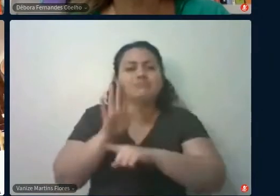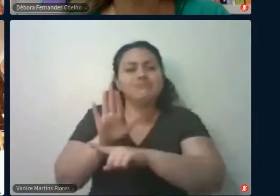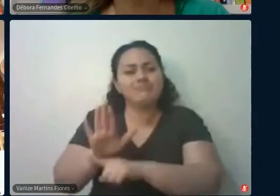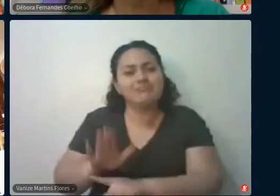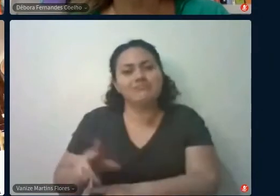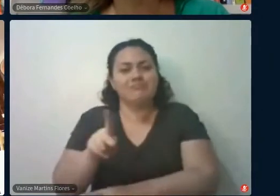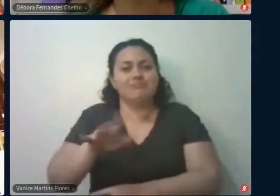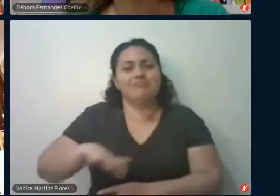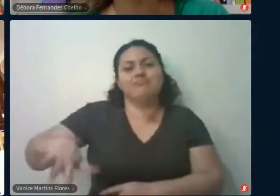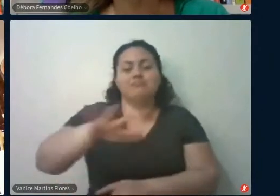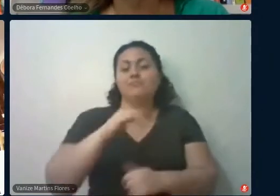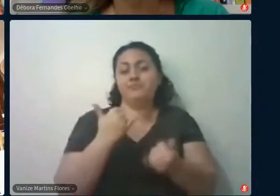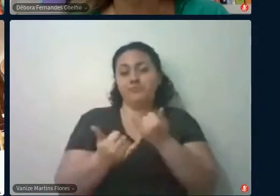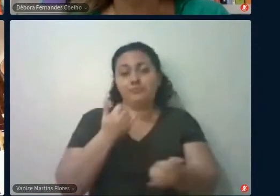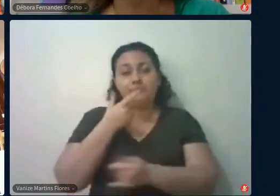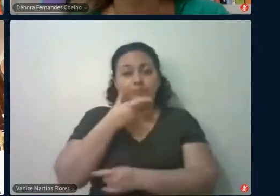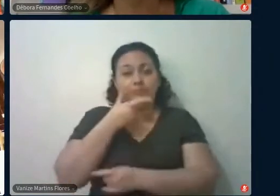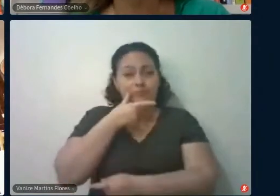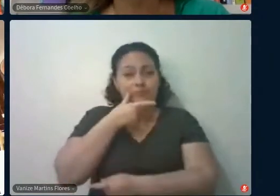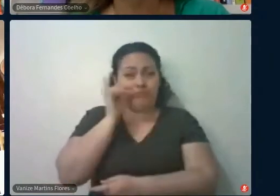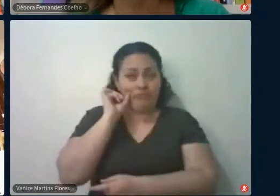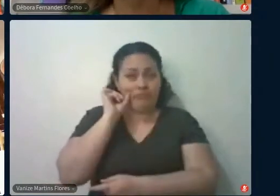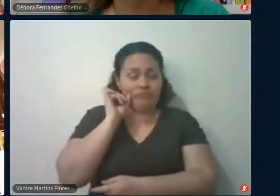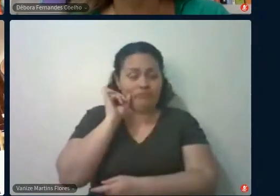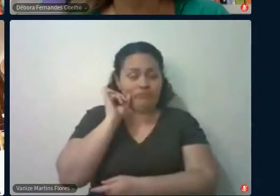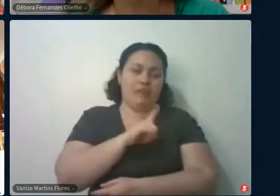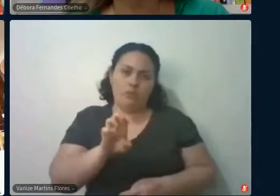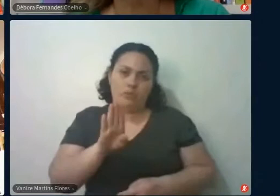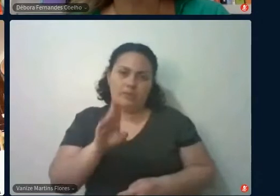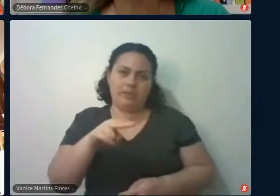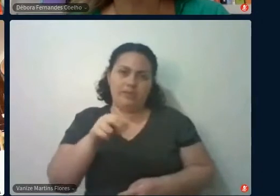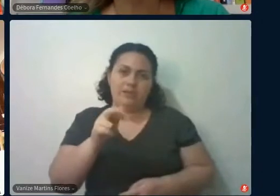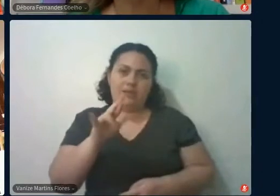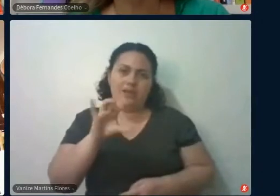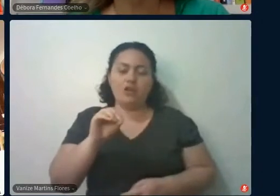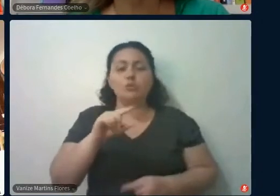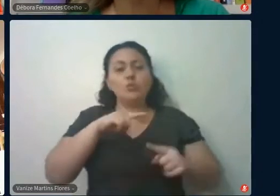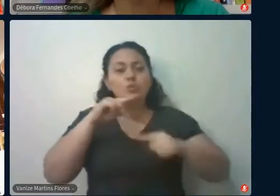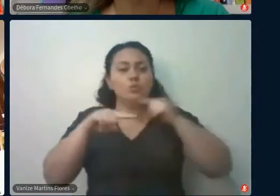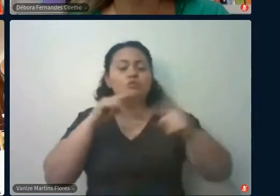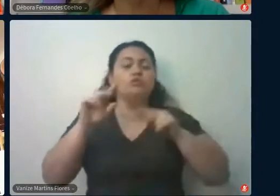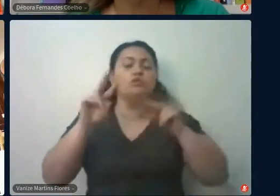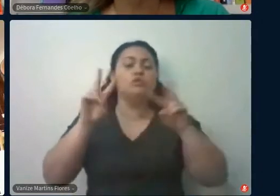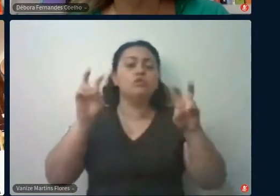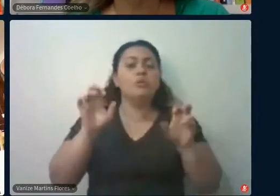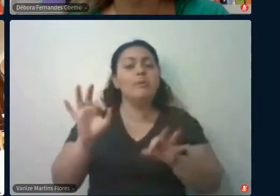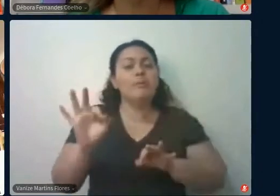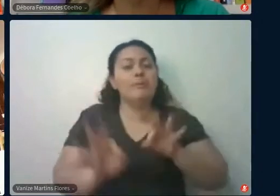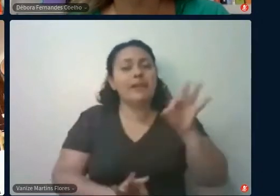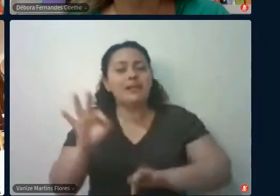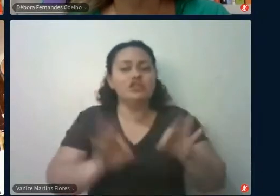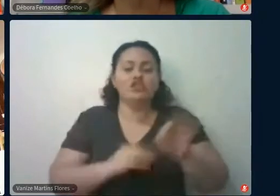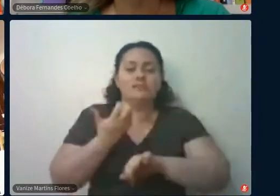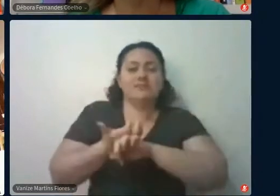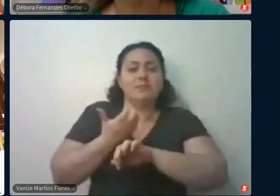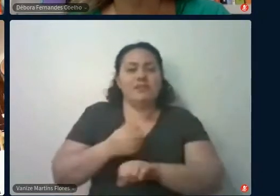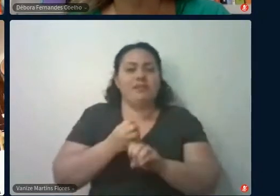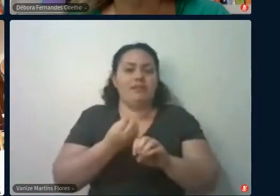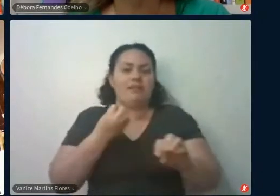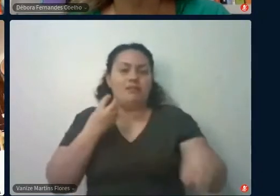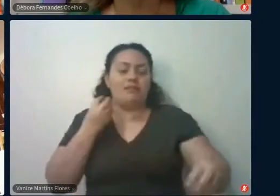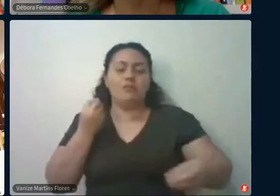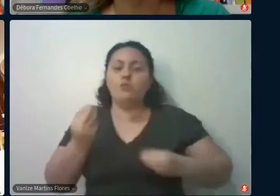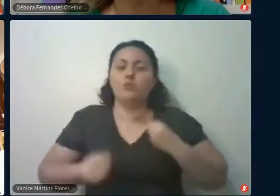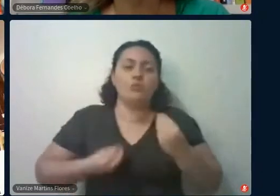esses professores. Por exemplo, ontem teve um webinário com dúvidas sobre o planejamento para a sua disciplina sem EAD. Então,